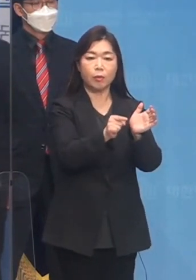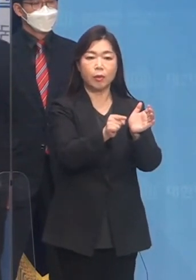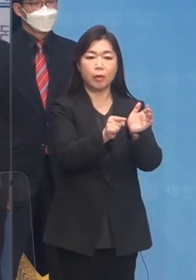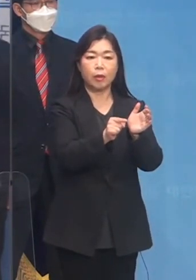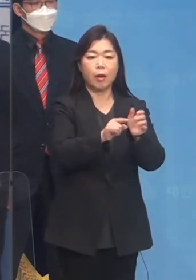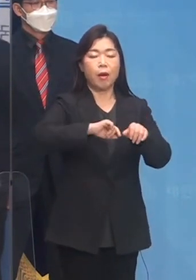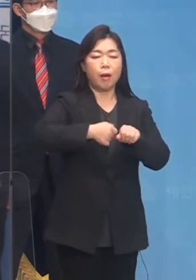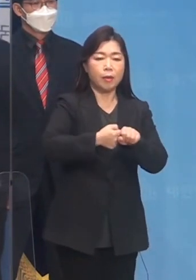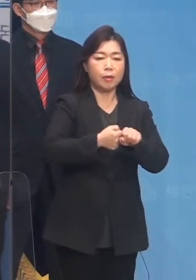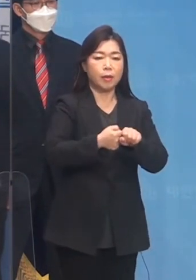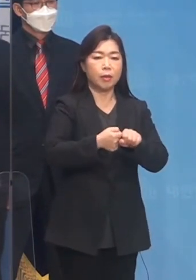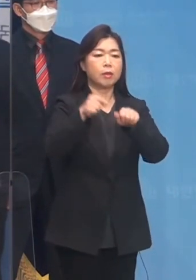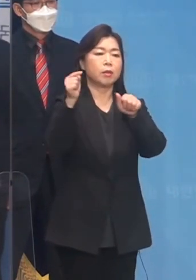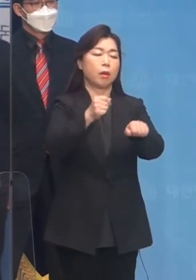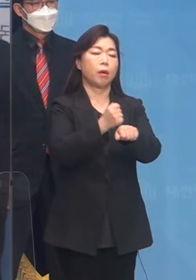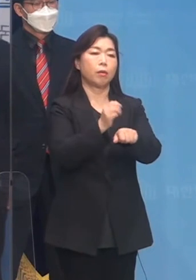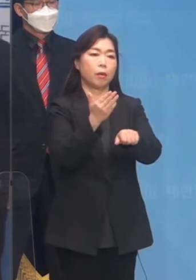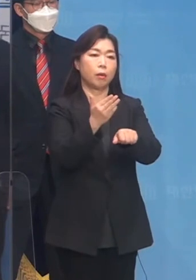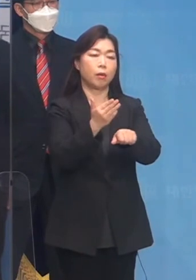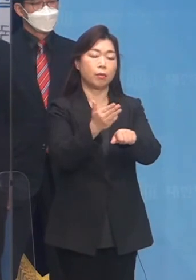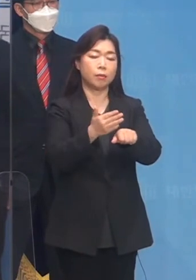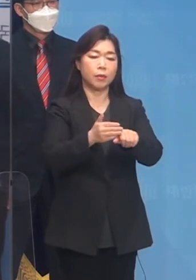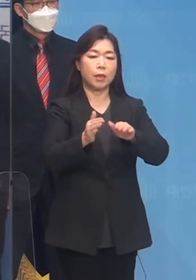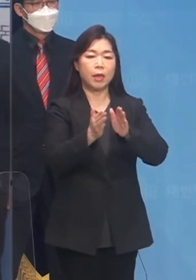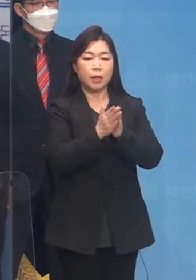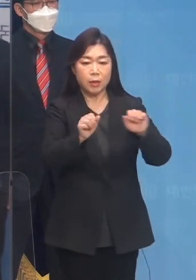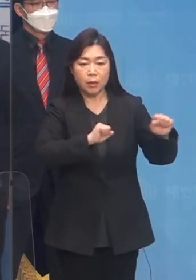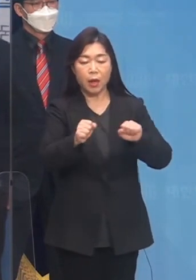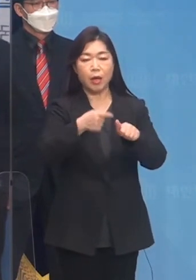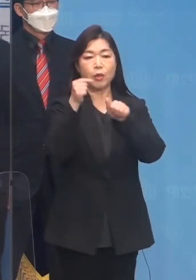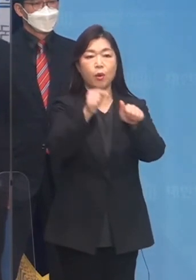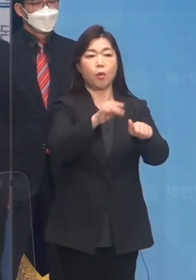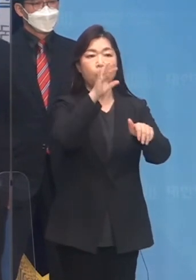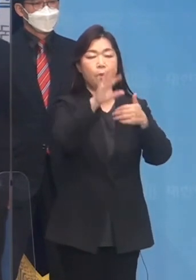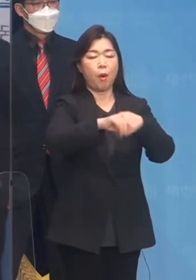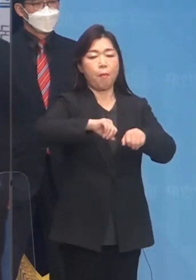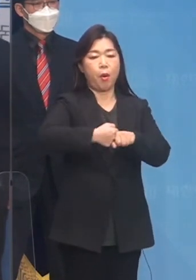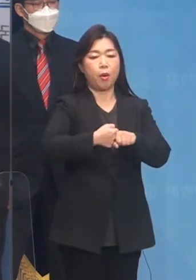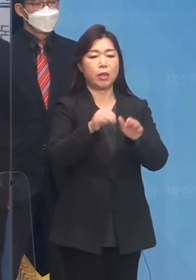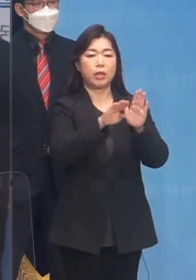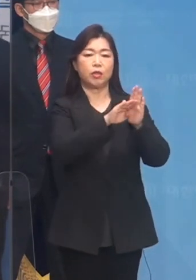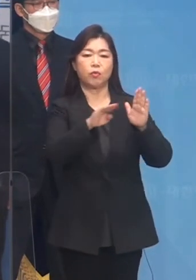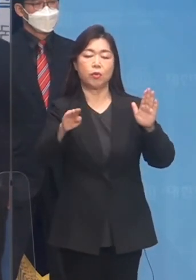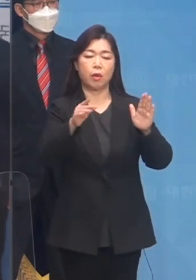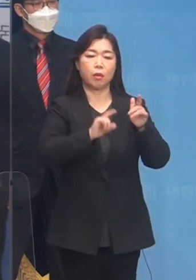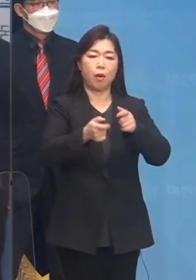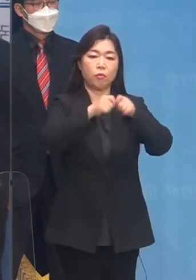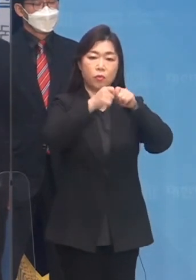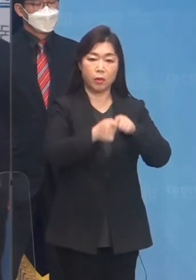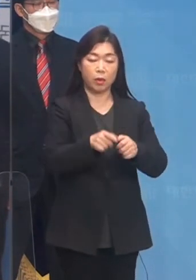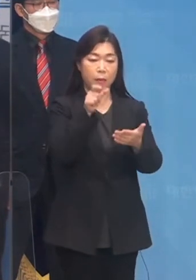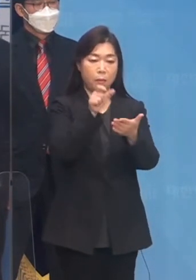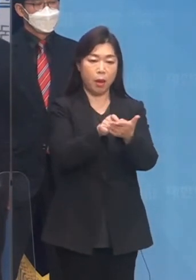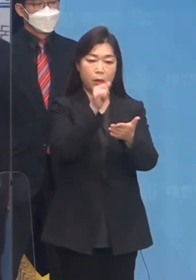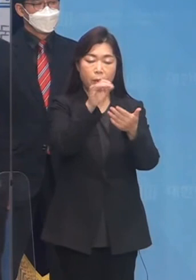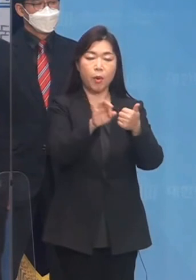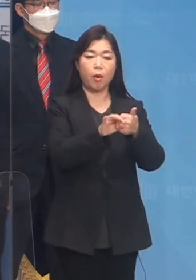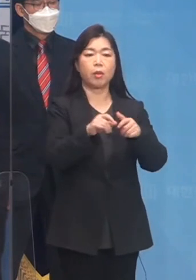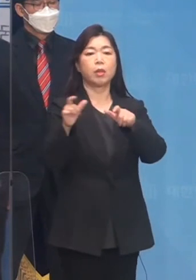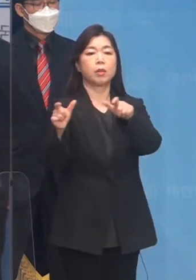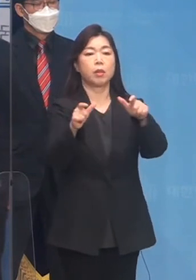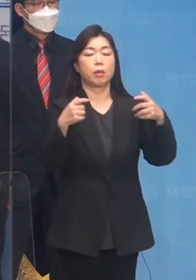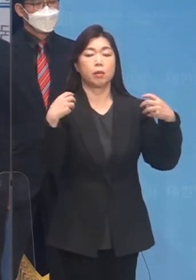지자체의 강제적 이행으로 됩니다. 시행령의 위반 횟수에 따른 처벌 기준을 구체할 경우